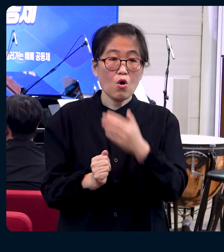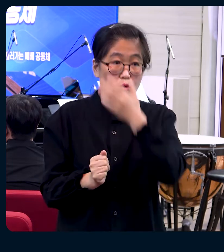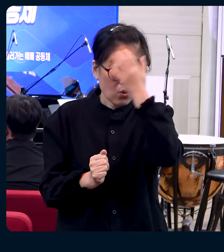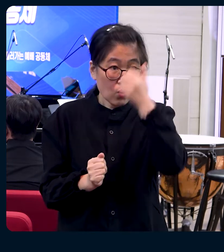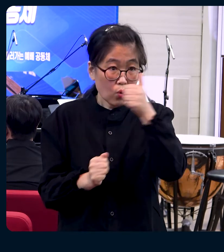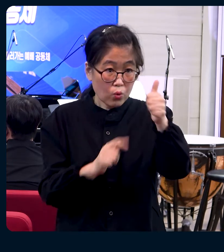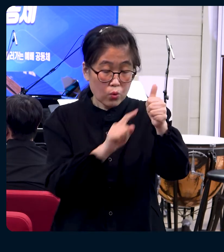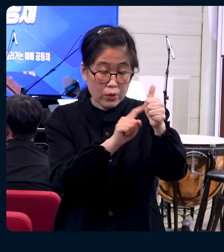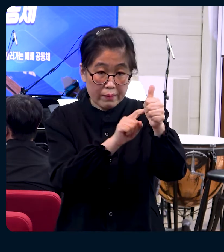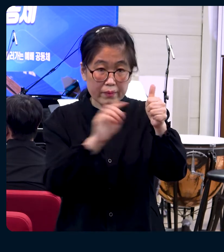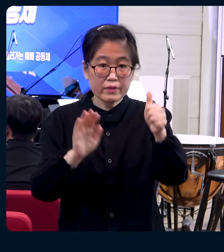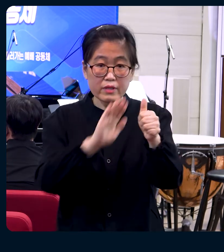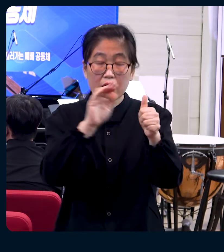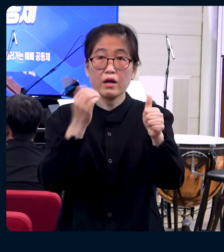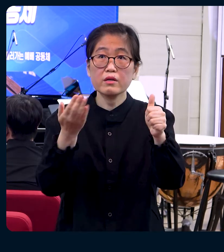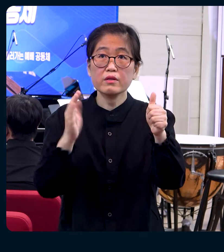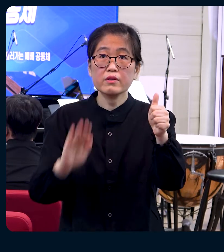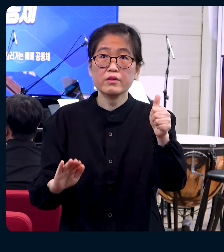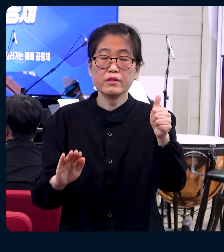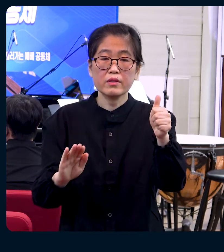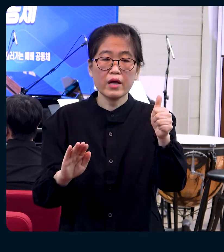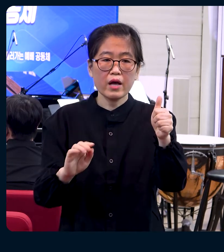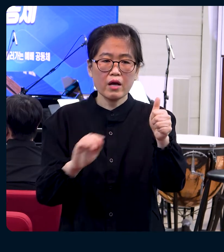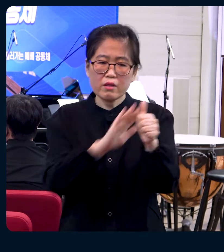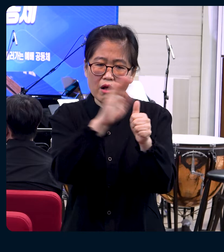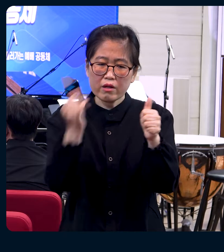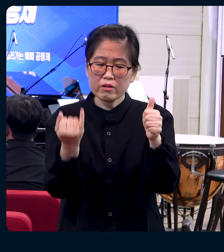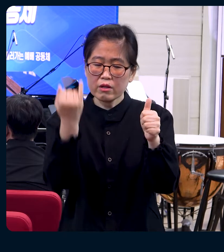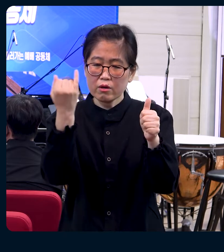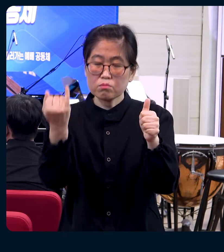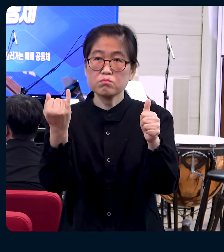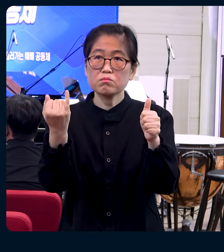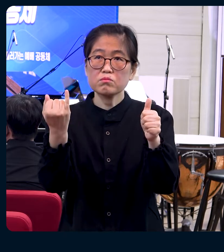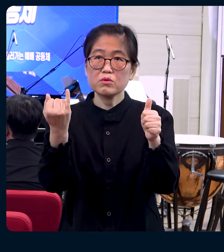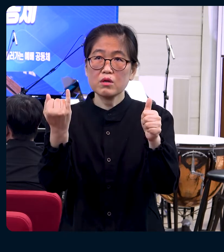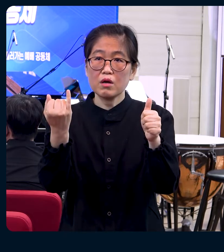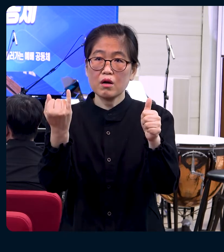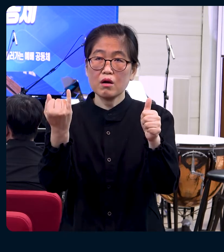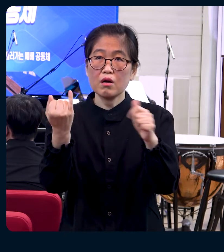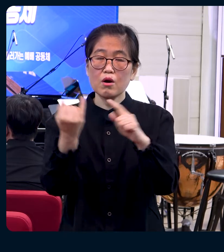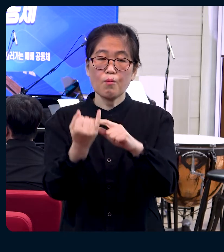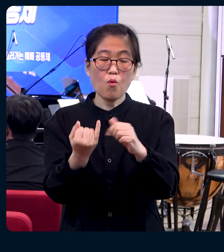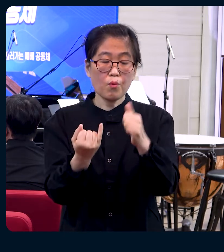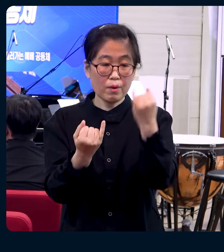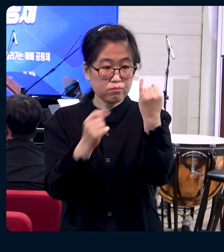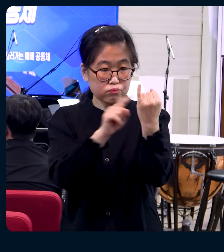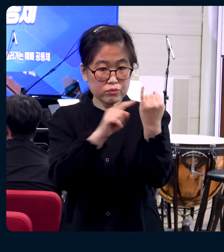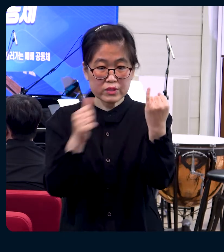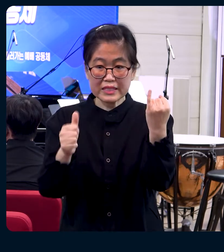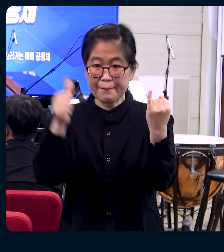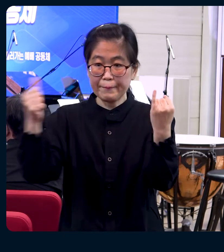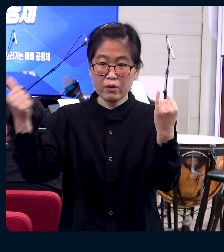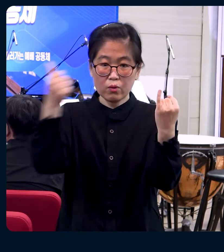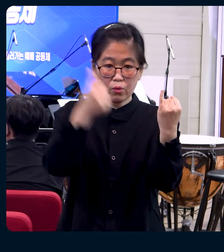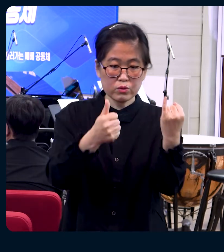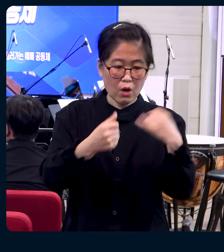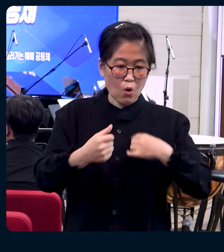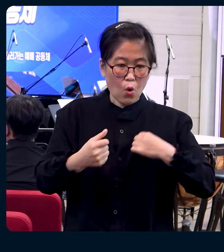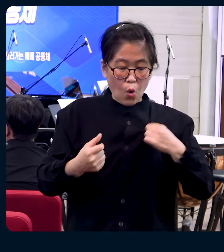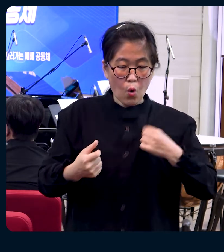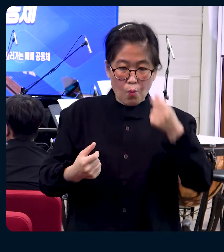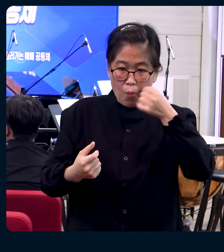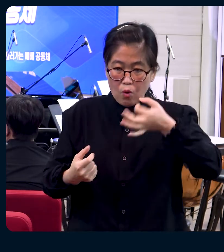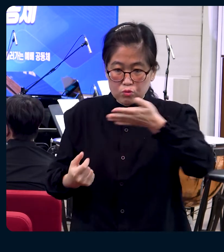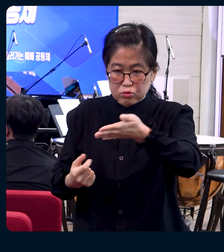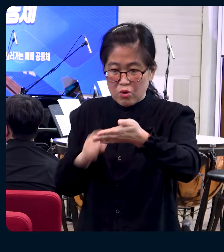너무너무 요셉을 사랑했지만 받아주지 않자 애증으로 바뀝니다. 그리고 남편이 들어오자 그 옷을